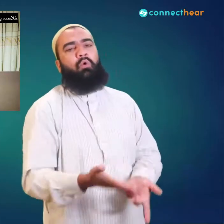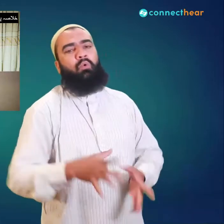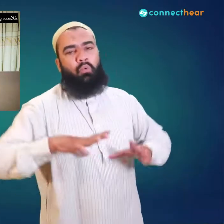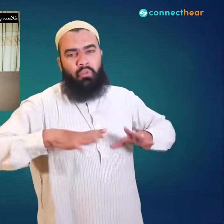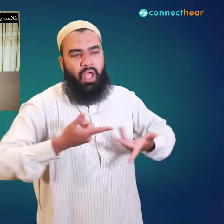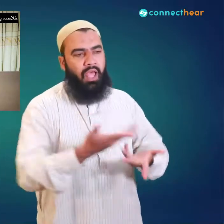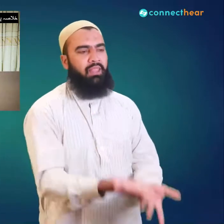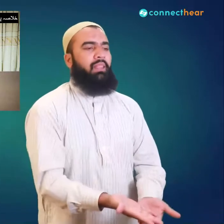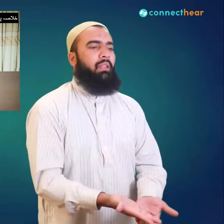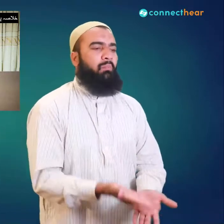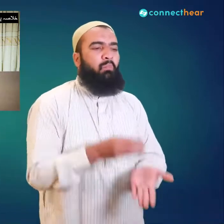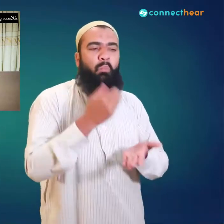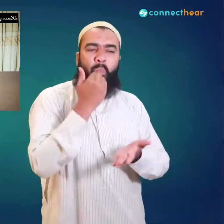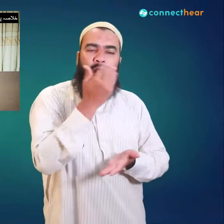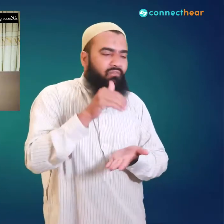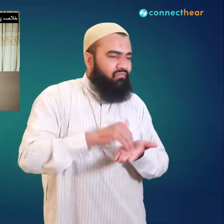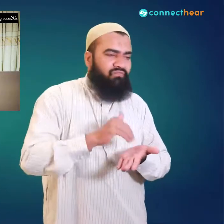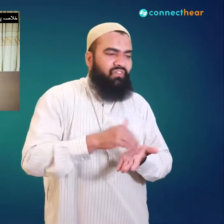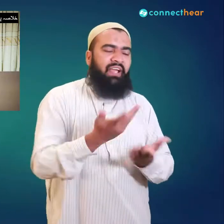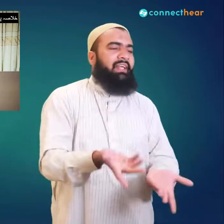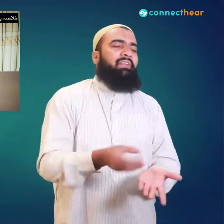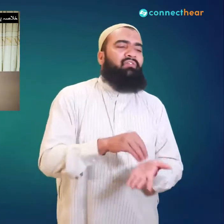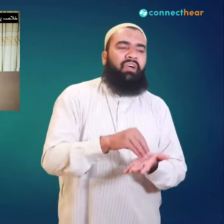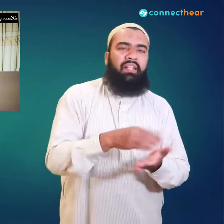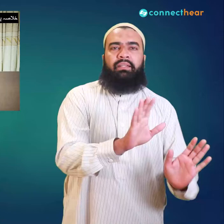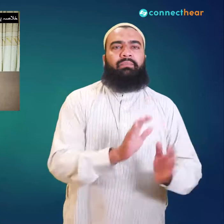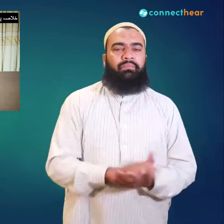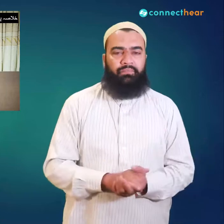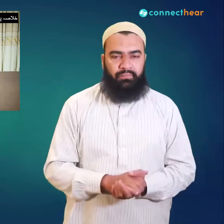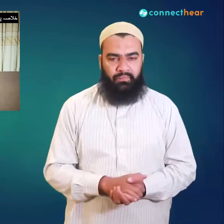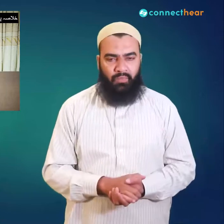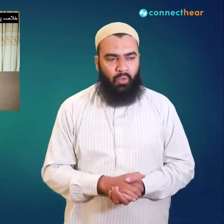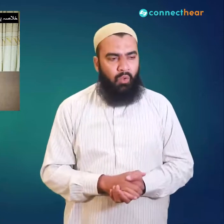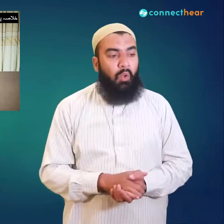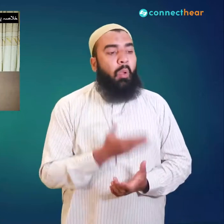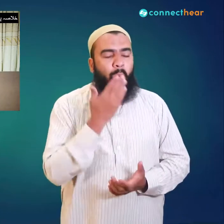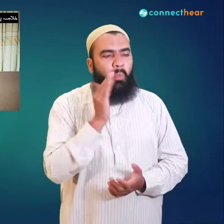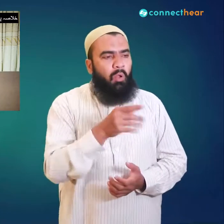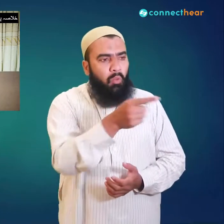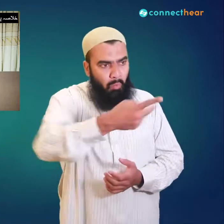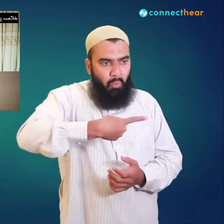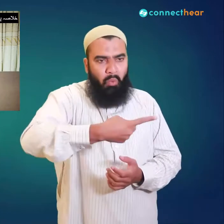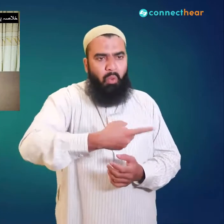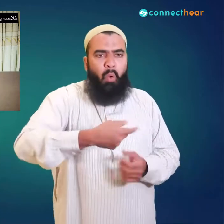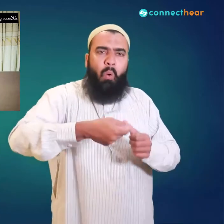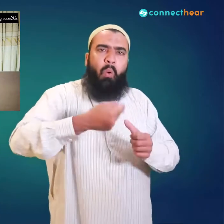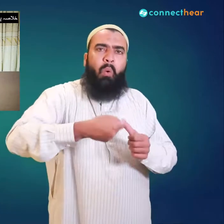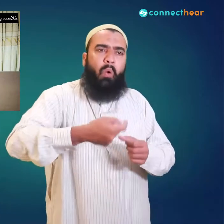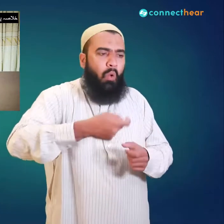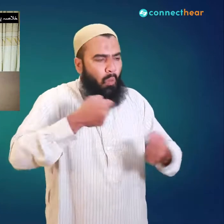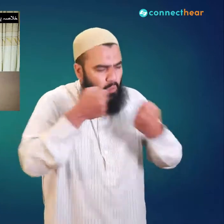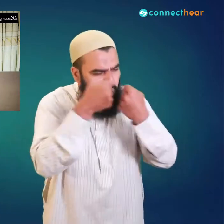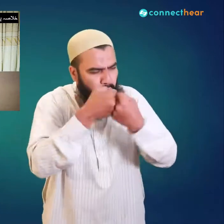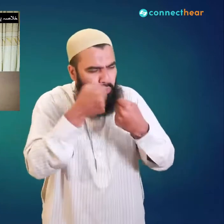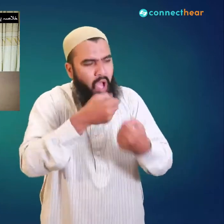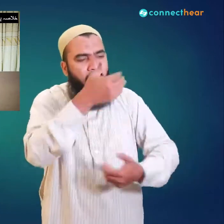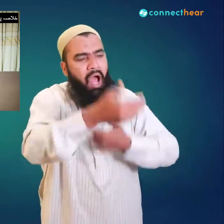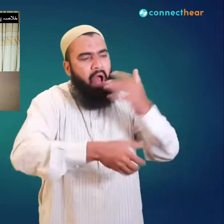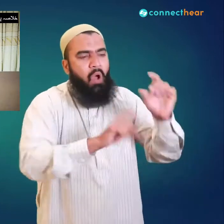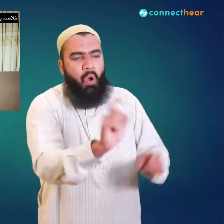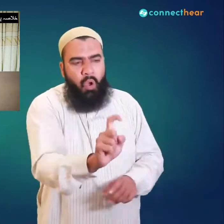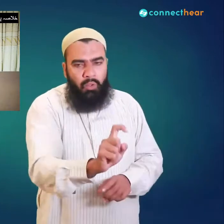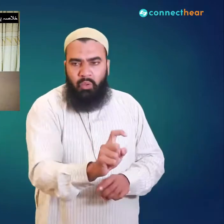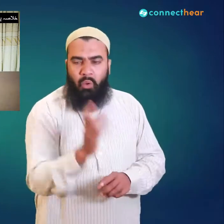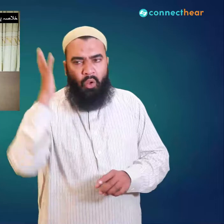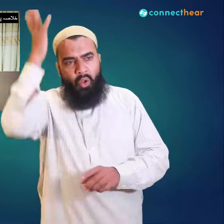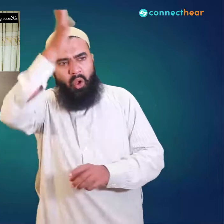وَتَذْهَبَ رِيحُكُمْ، اور تمہاری ہوا اکھڑ جائے گی، تمہارے اندر مقابلے کی ہمت اور جرت ختم ہو جائے گی۔